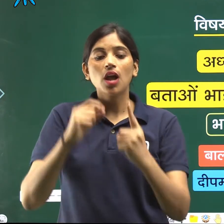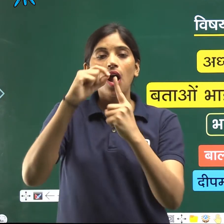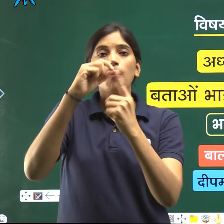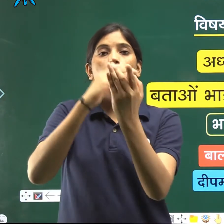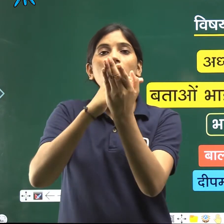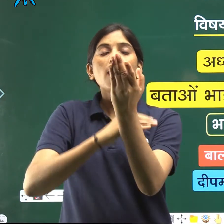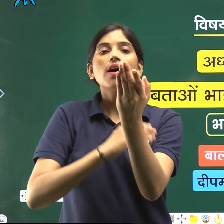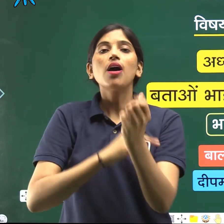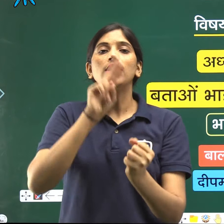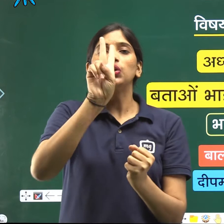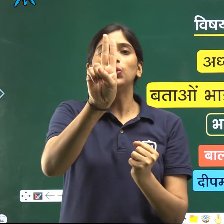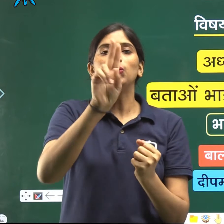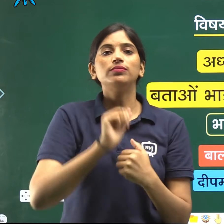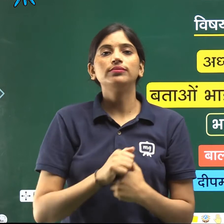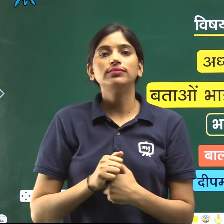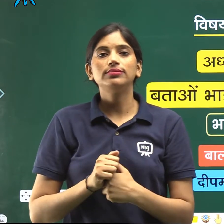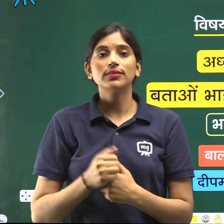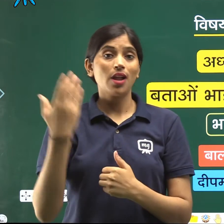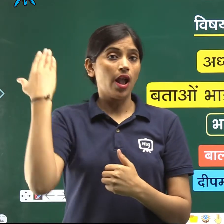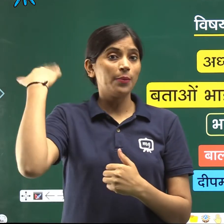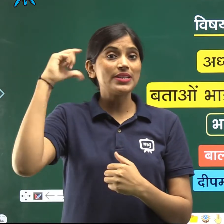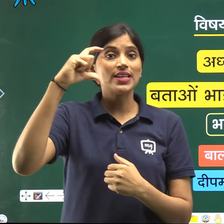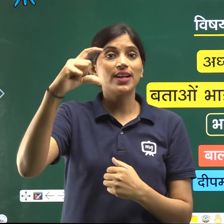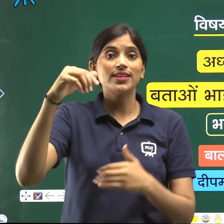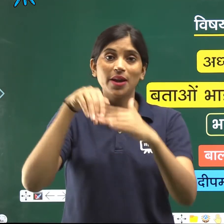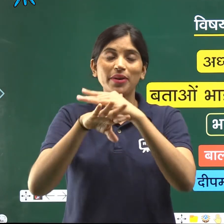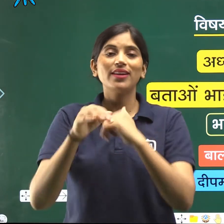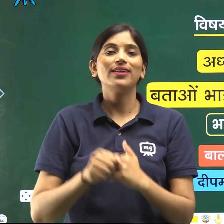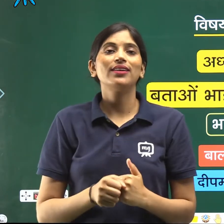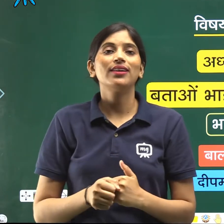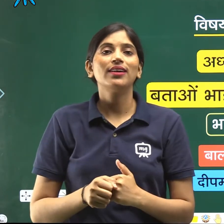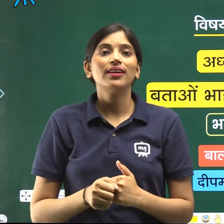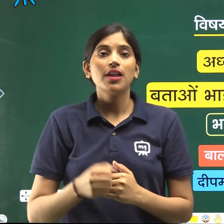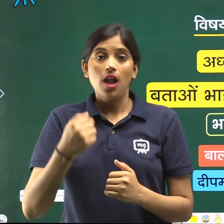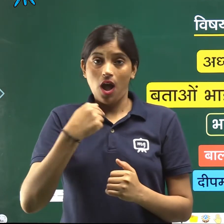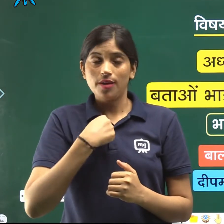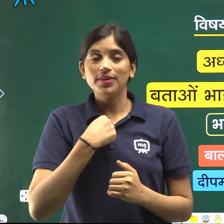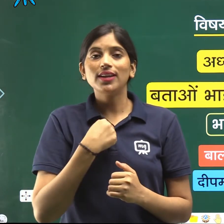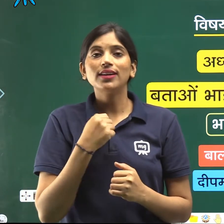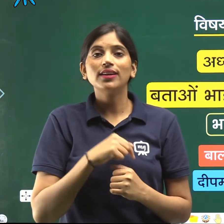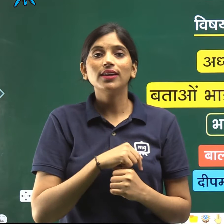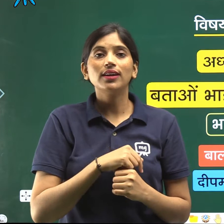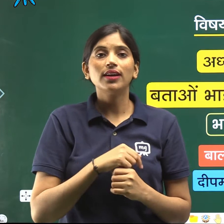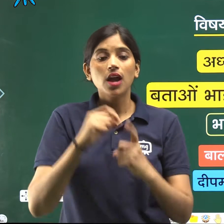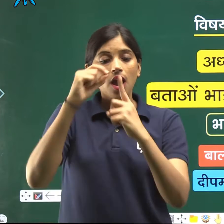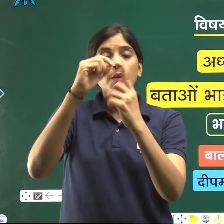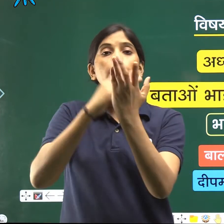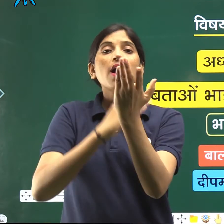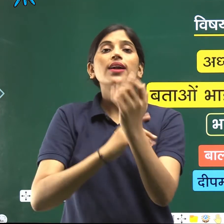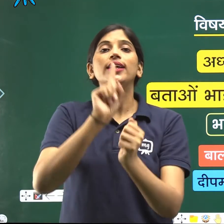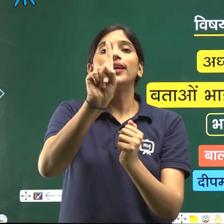भाग 2। पिछली कक्षा में हमने भाग